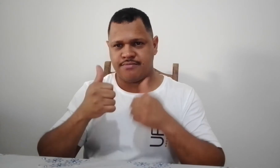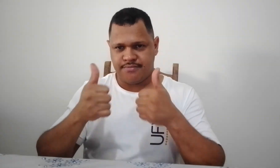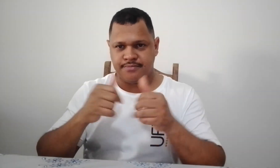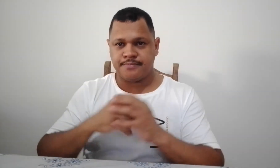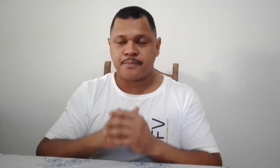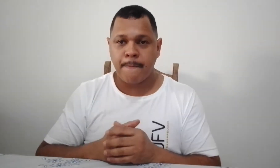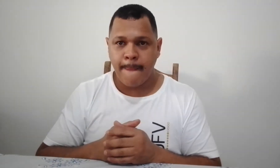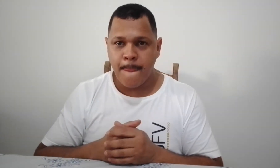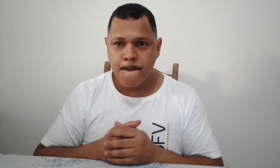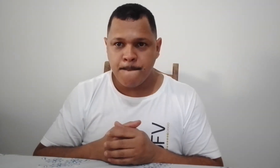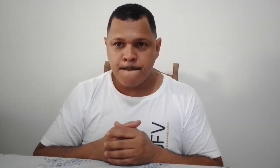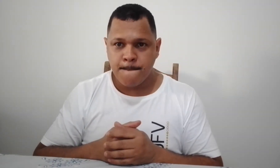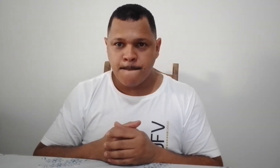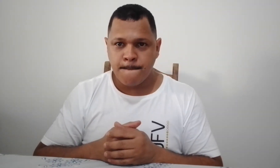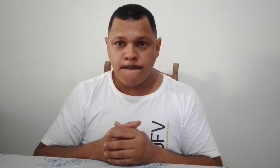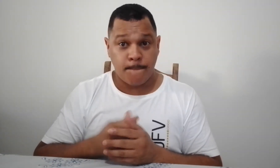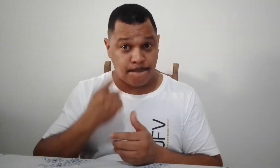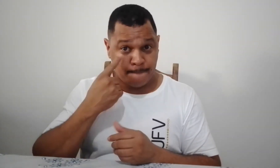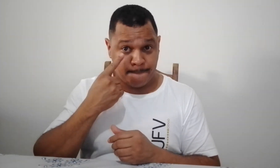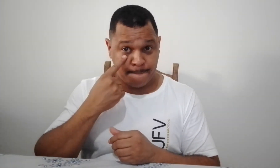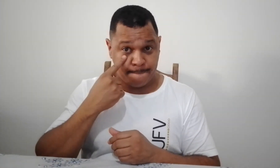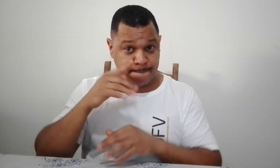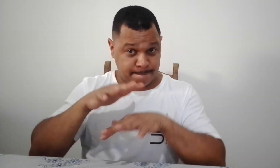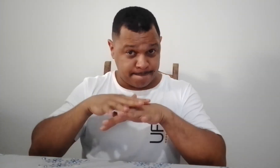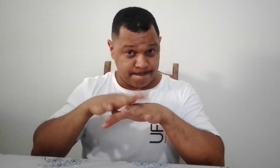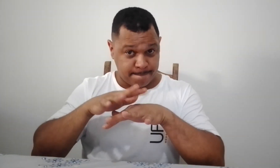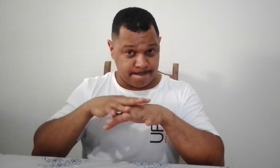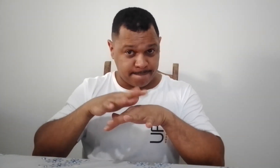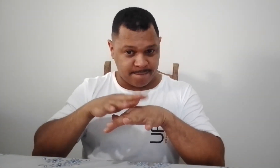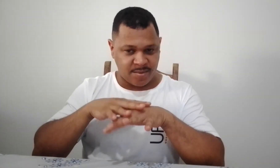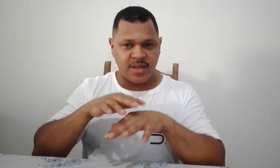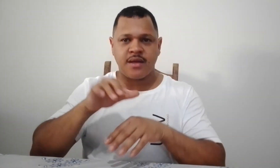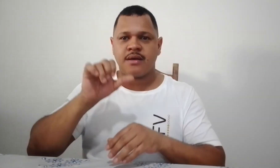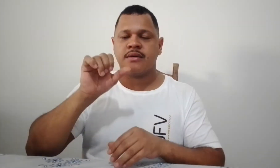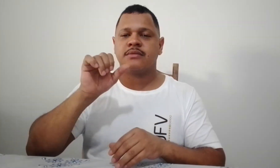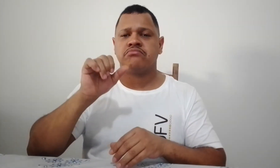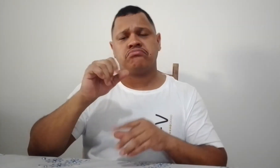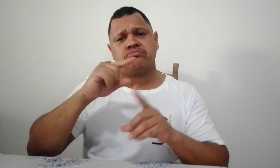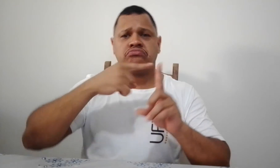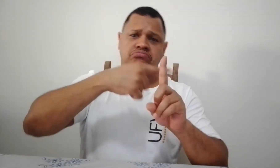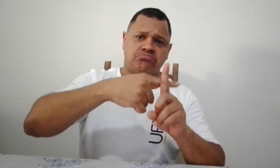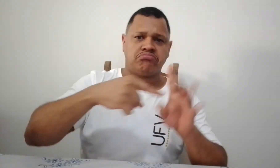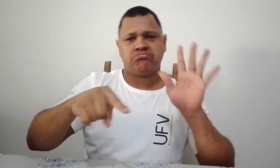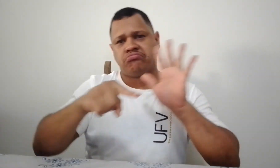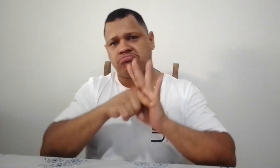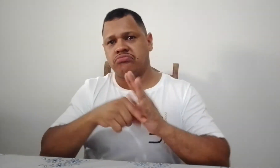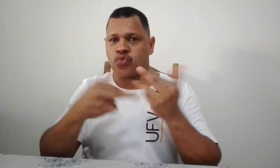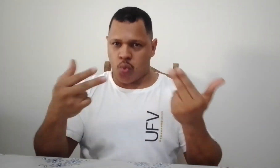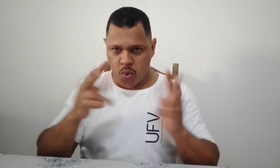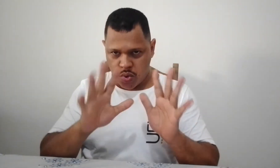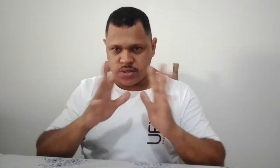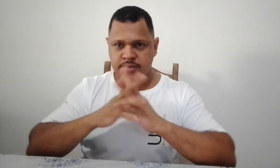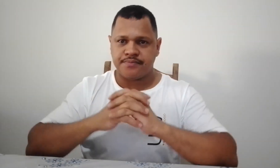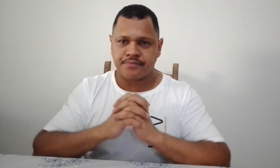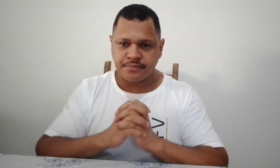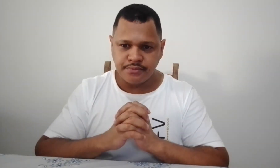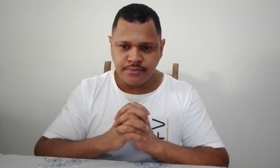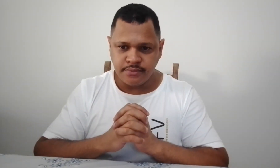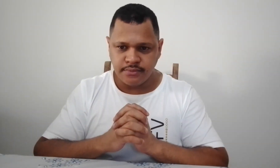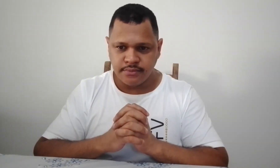matemática? Uma variação no argumento da senoide, seja pela soma ou subtração de um valor fixo, faz com que essa curva